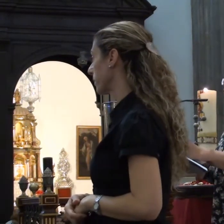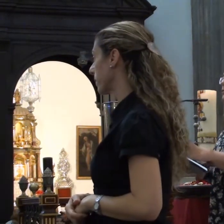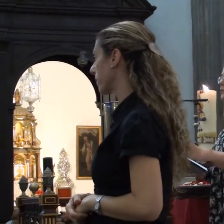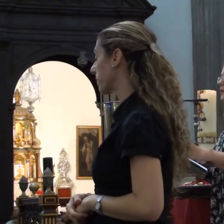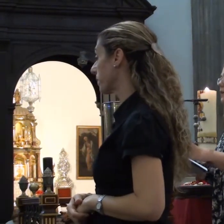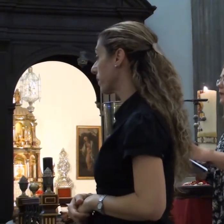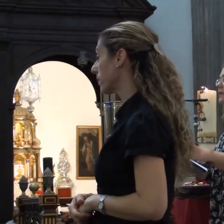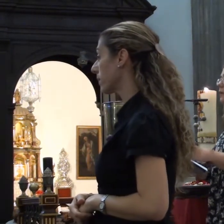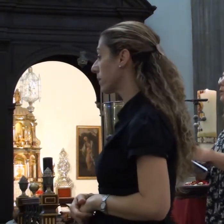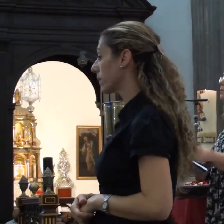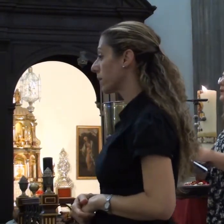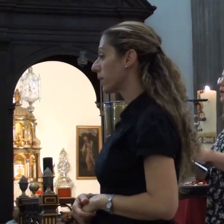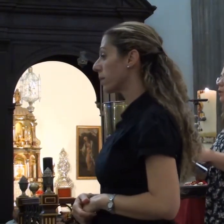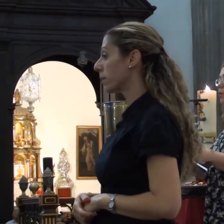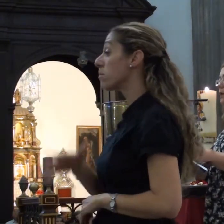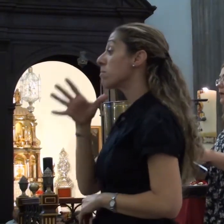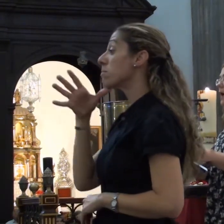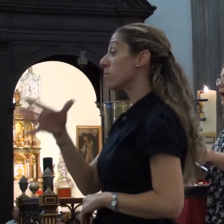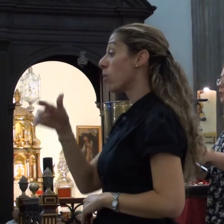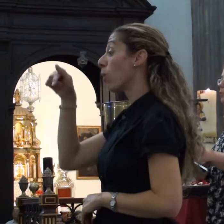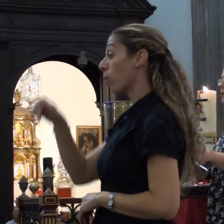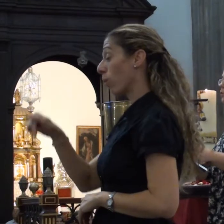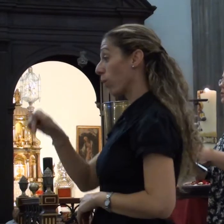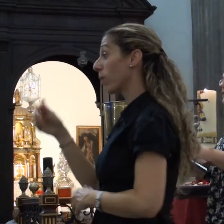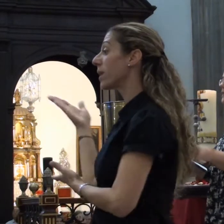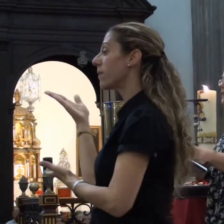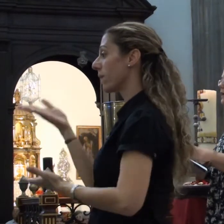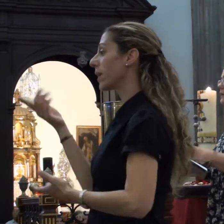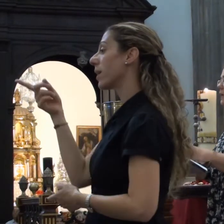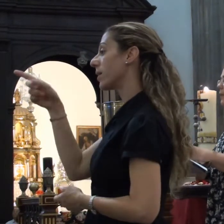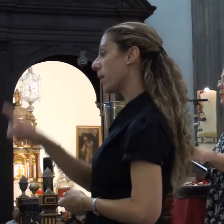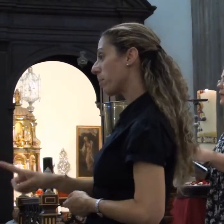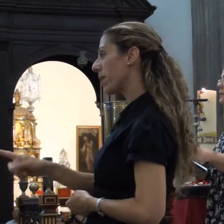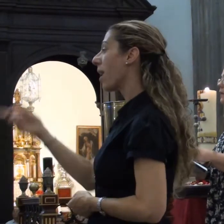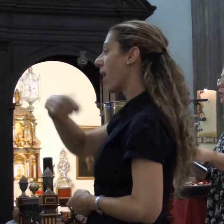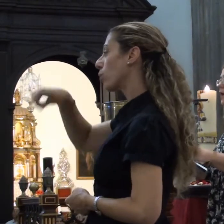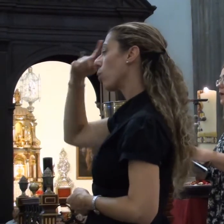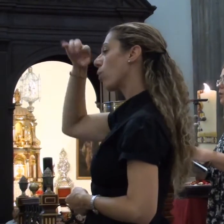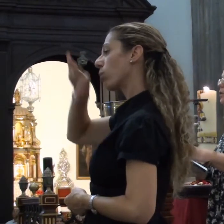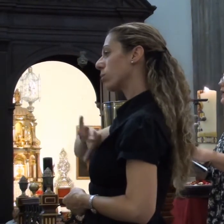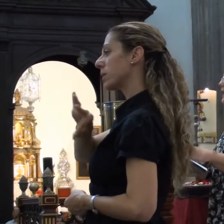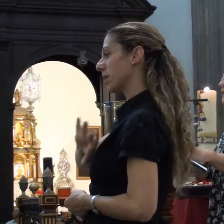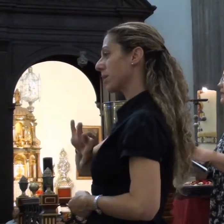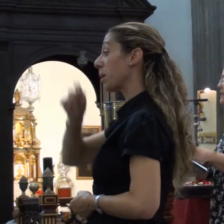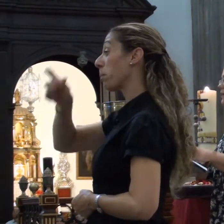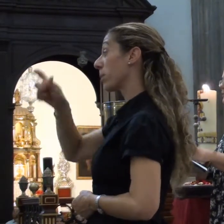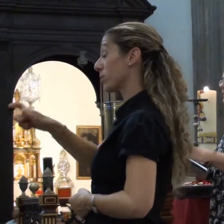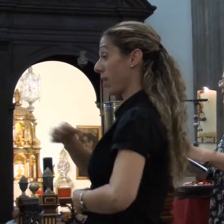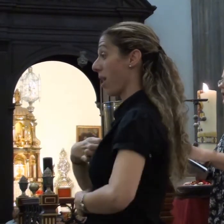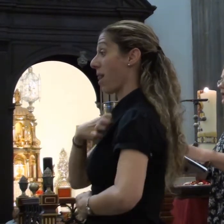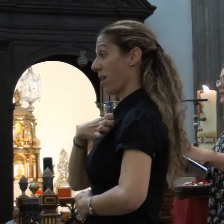por eso también estamos invitados hoy a tomar conciencia del papel de los laicos en la